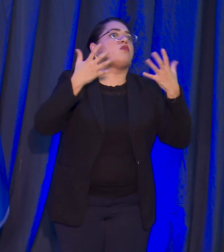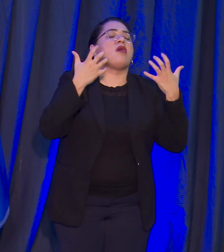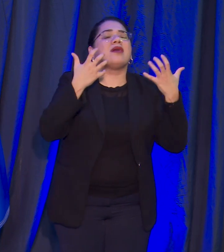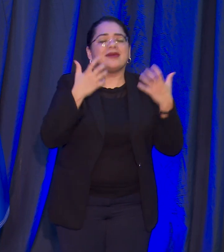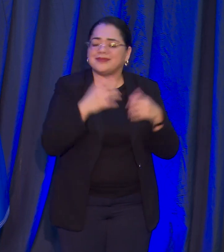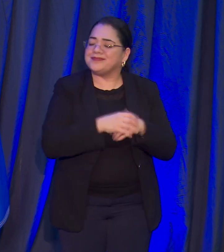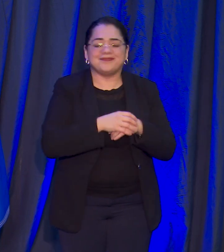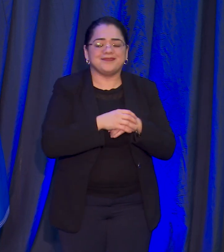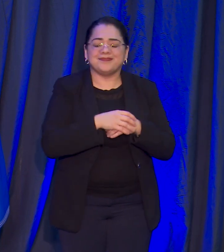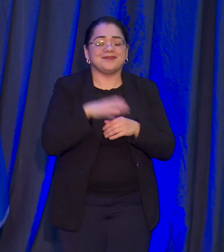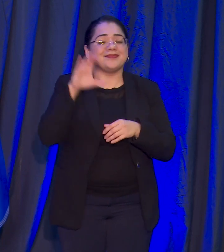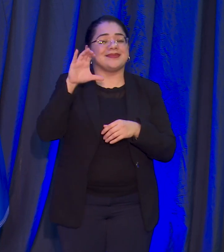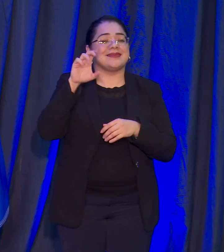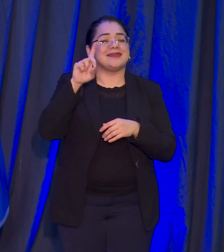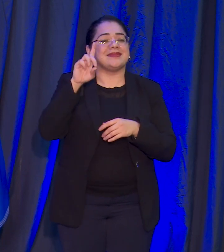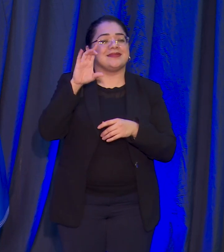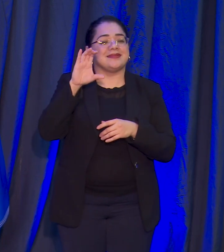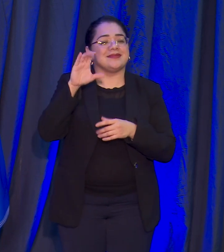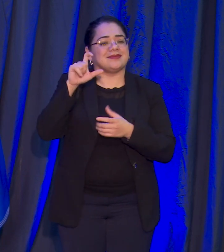nos da la CDC.